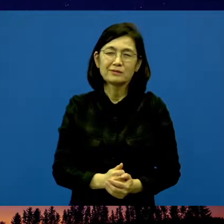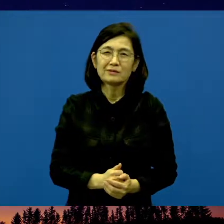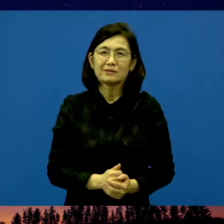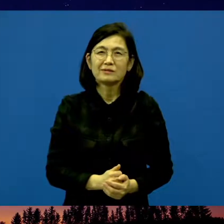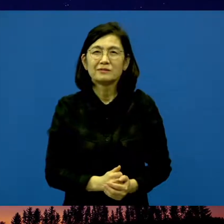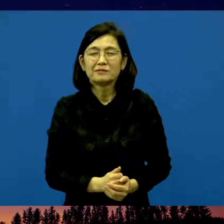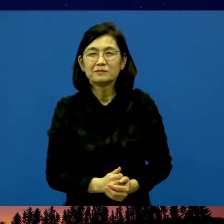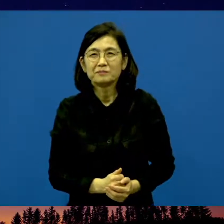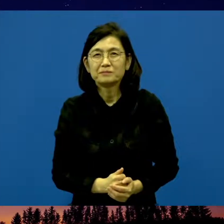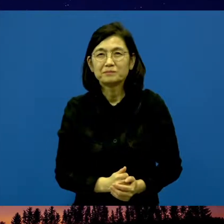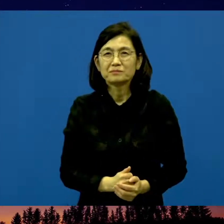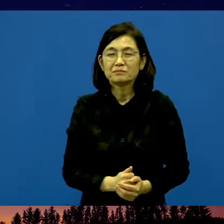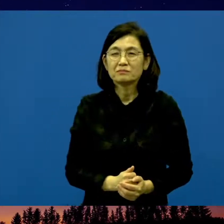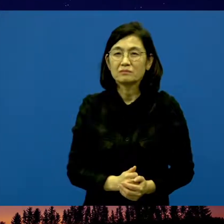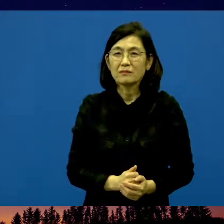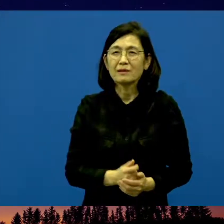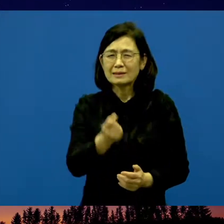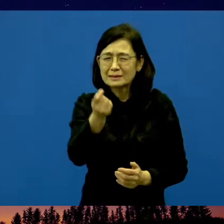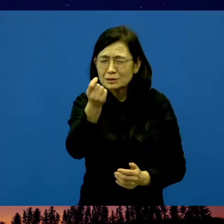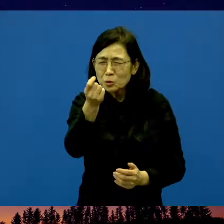하시는데 변한 거예요, 여러분.